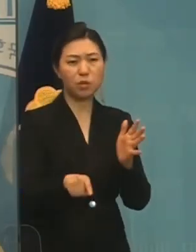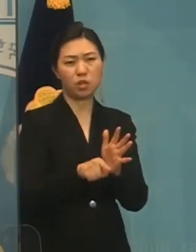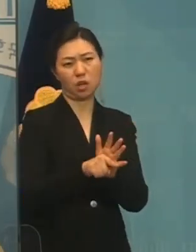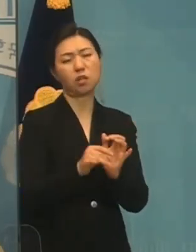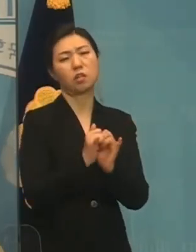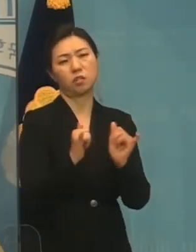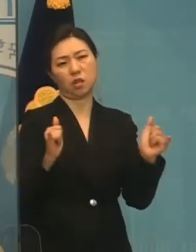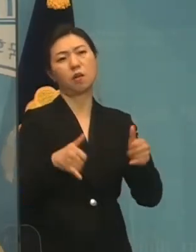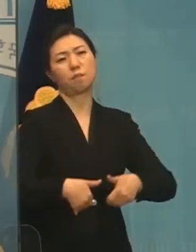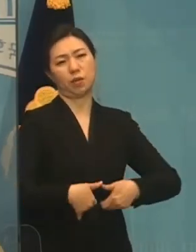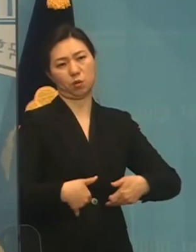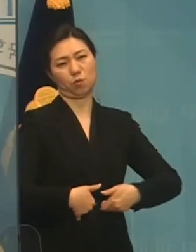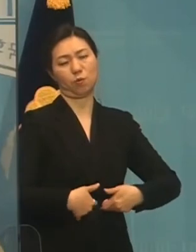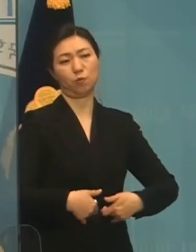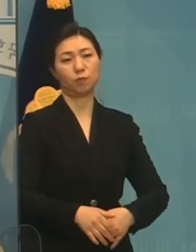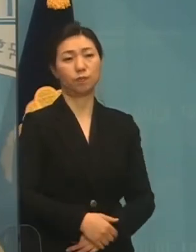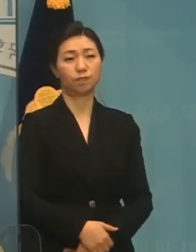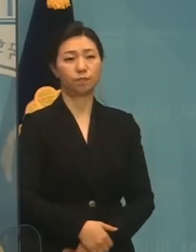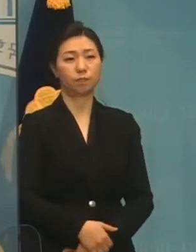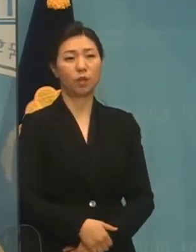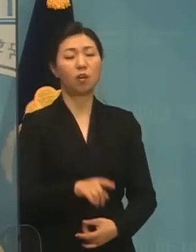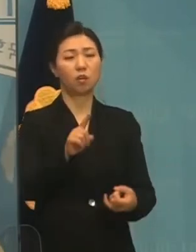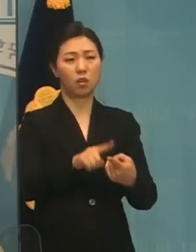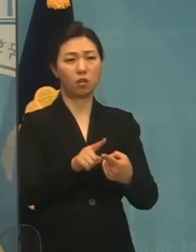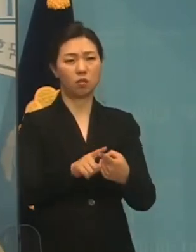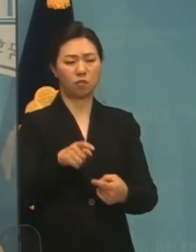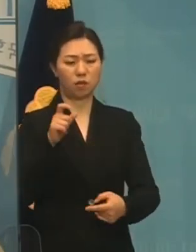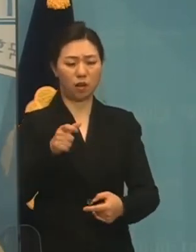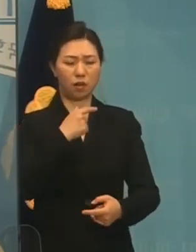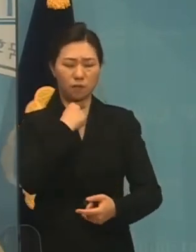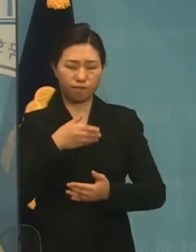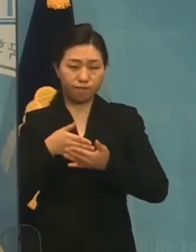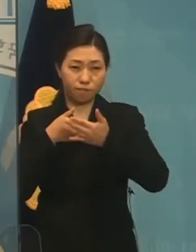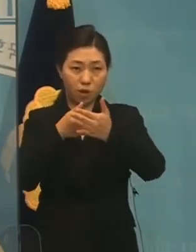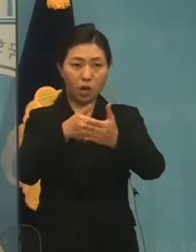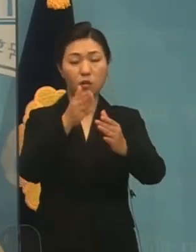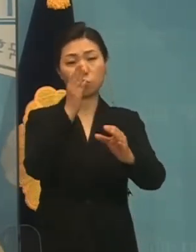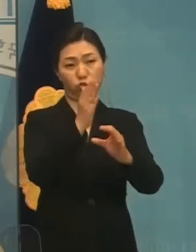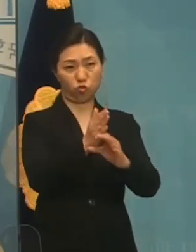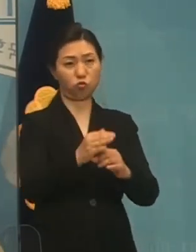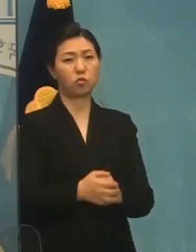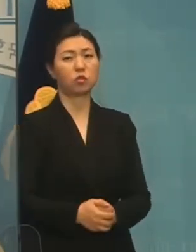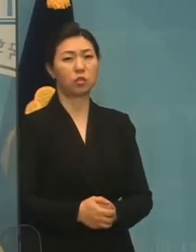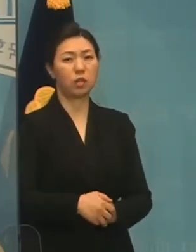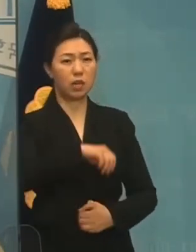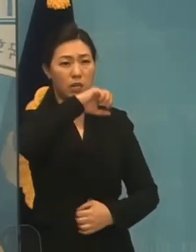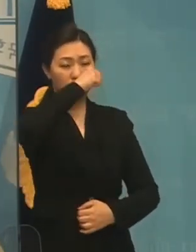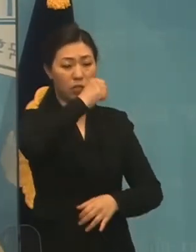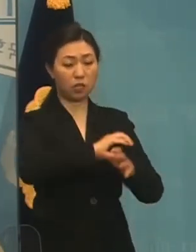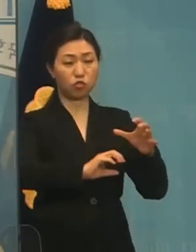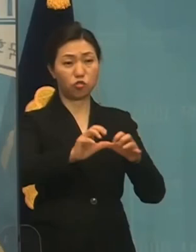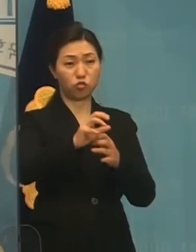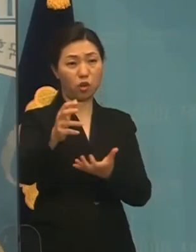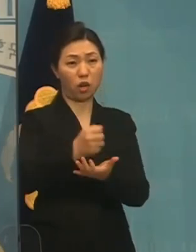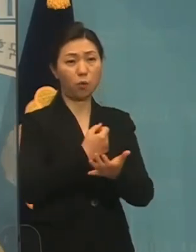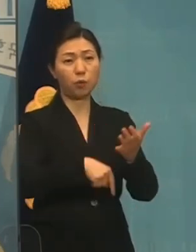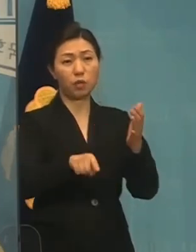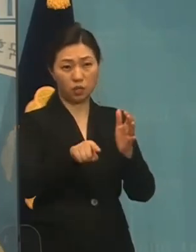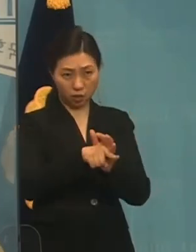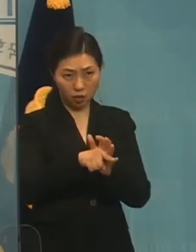확보되어야 된다는 점을 이 자리에서 강력하게 말씀드리고 예산 확보를 위해서